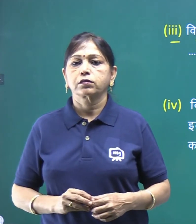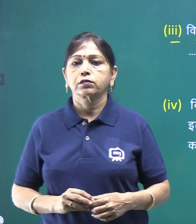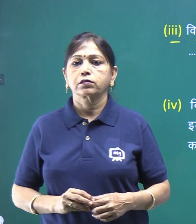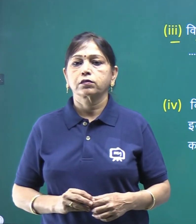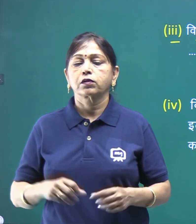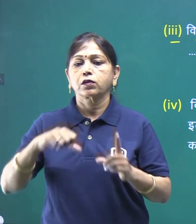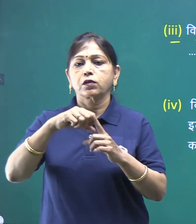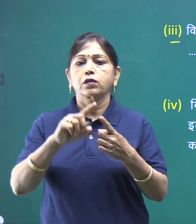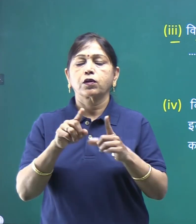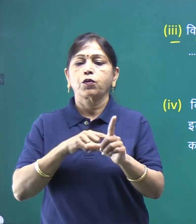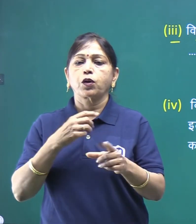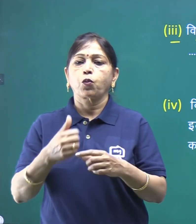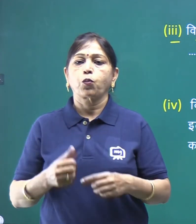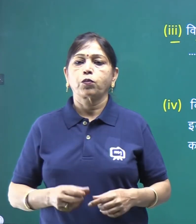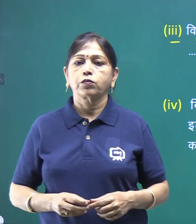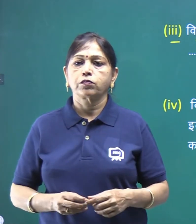युक्ति को